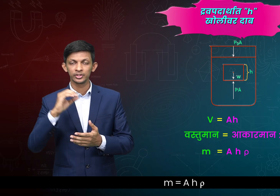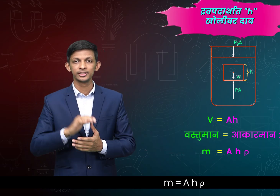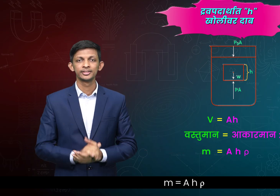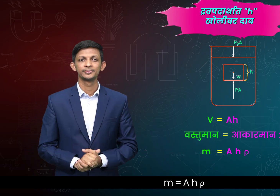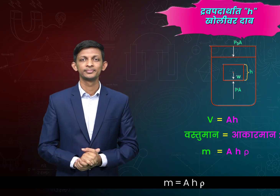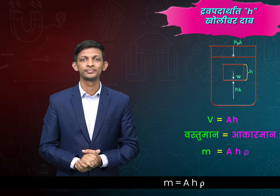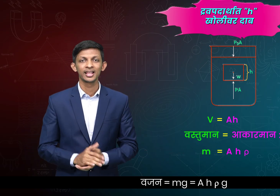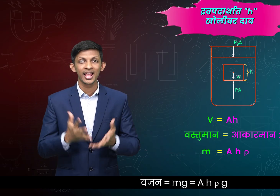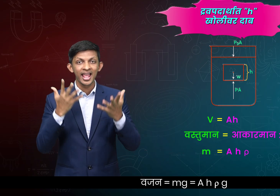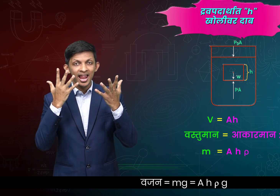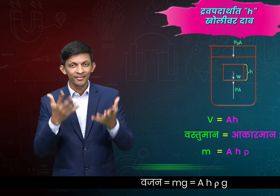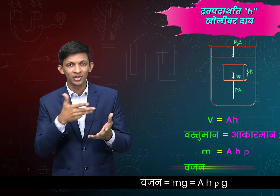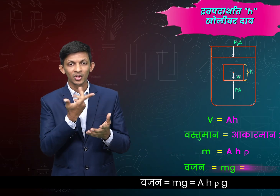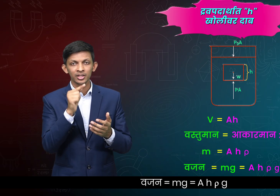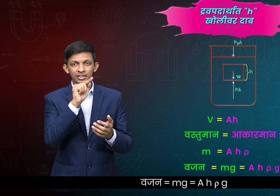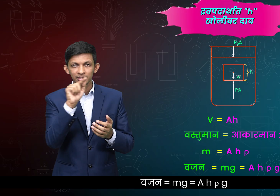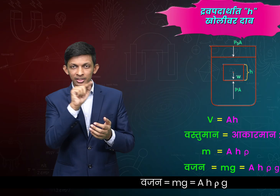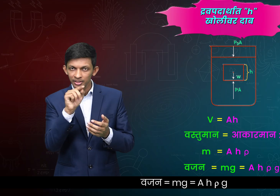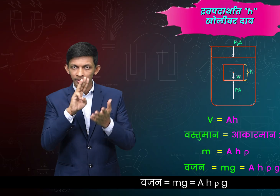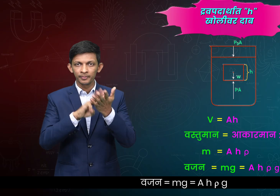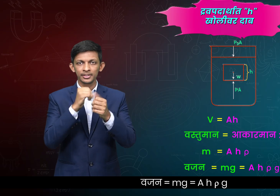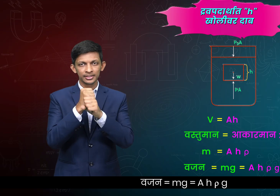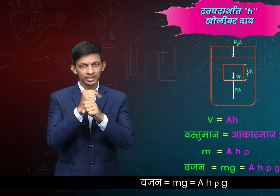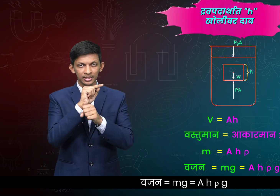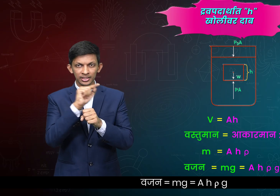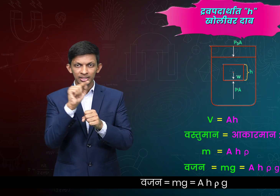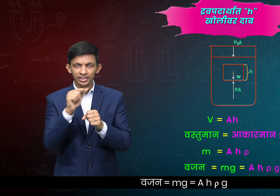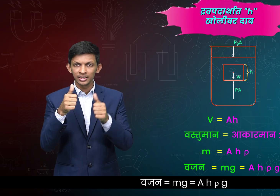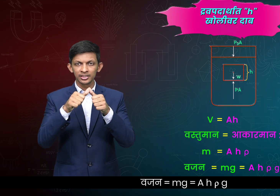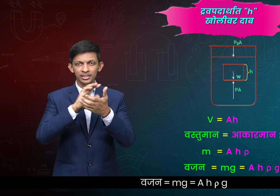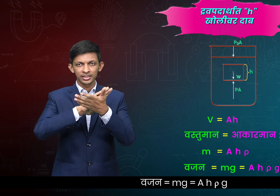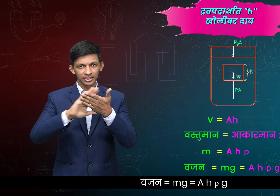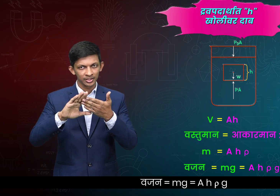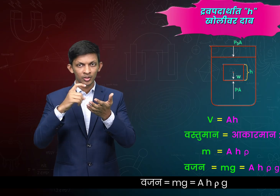m=AH असे मानले जाते. म्हणजेच